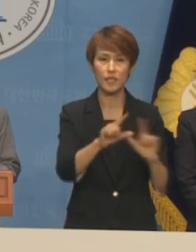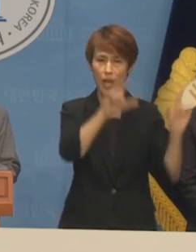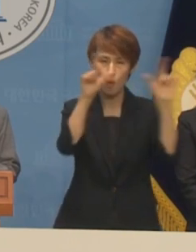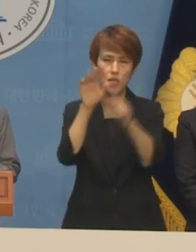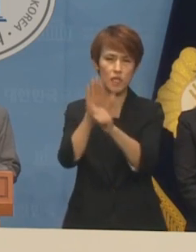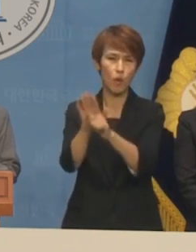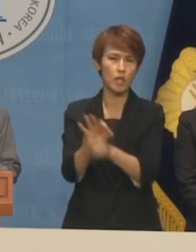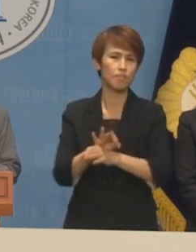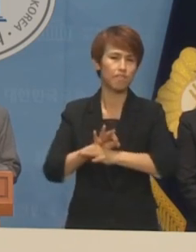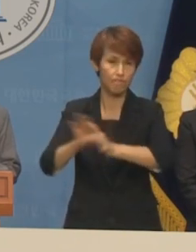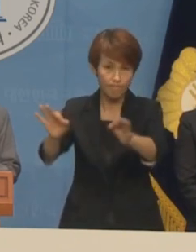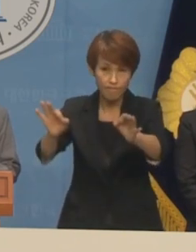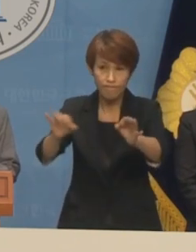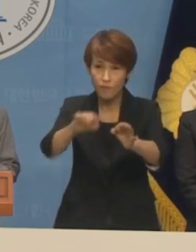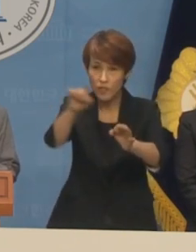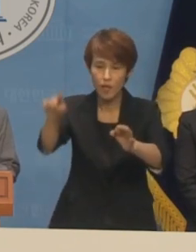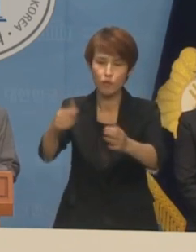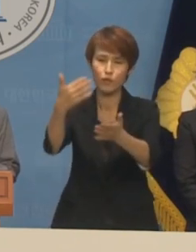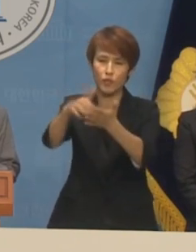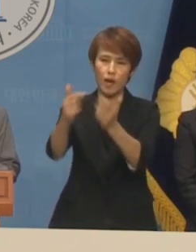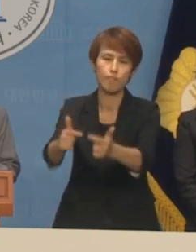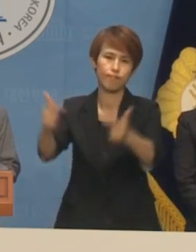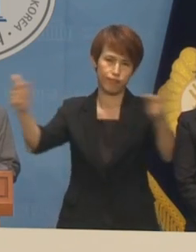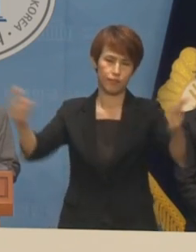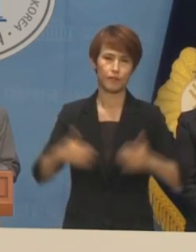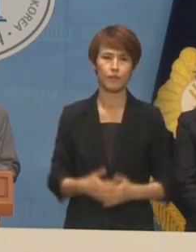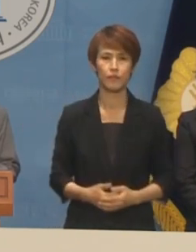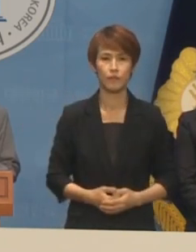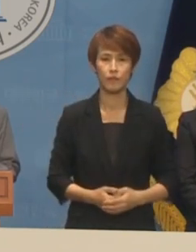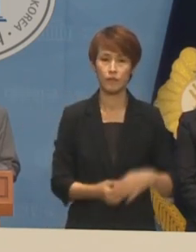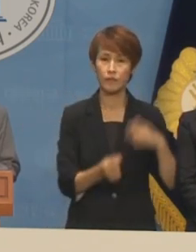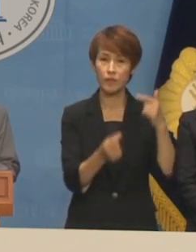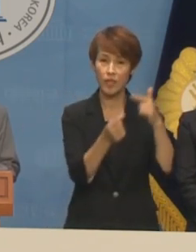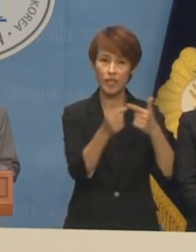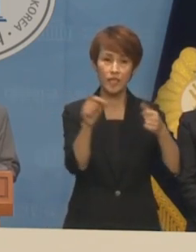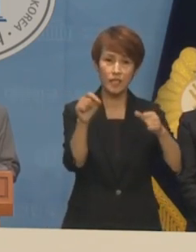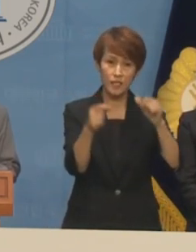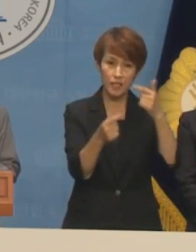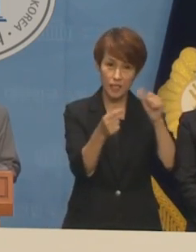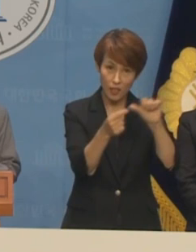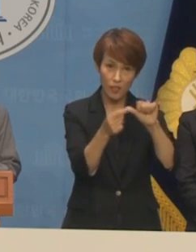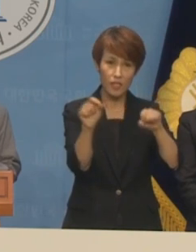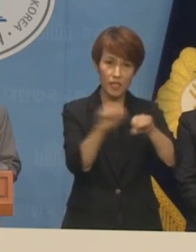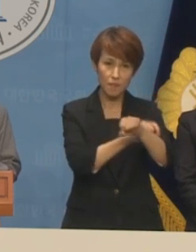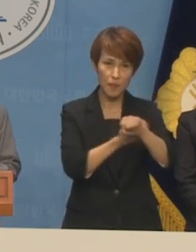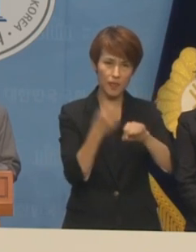생활지원금 지급 대상자 확대. 다섯째, 특별재심 및